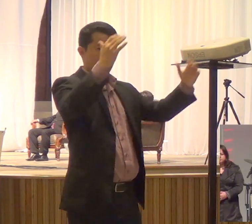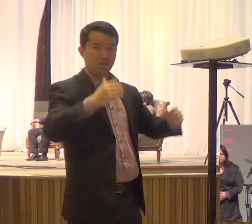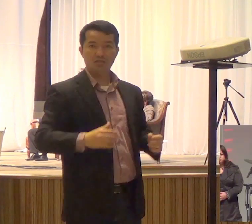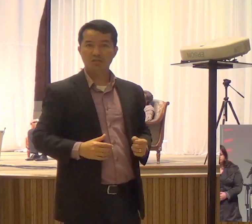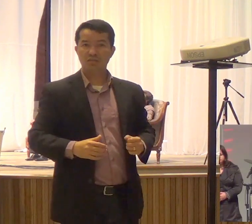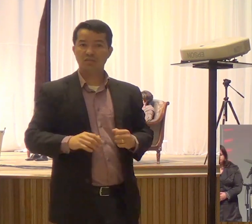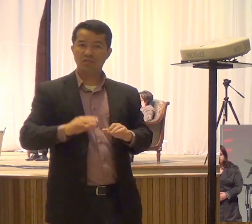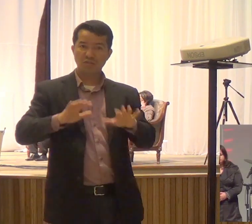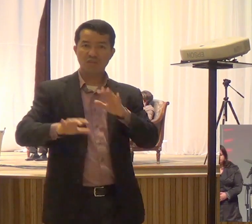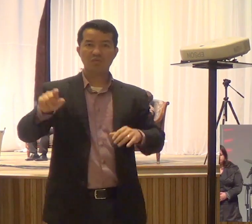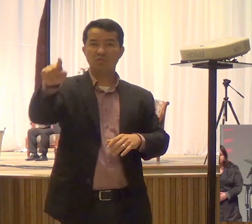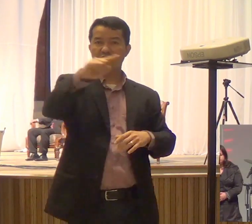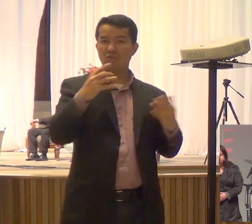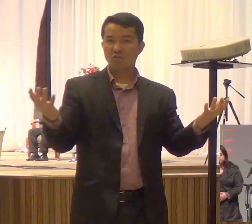exaurida